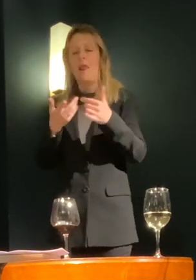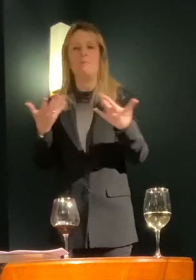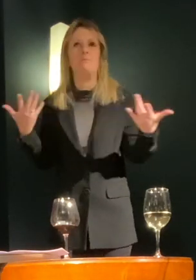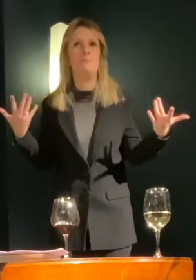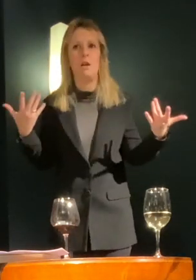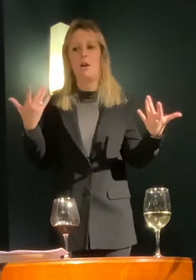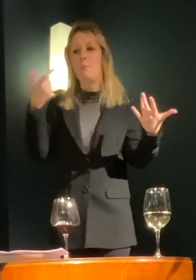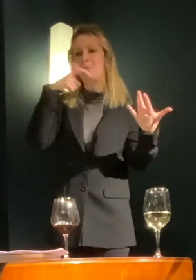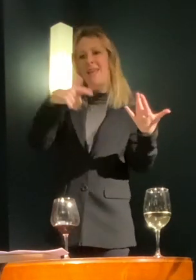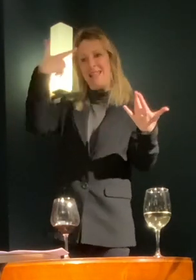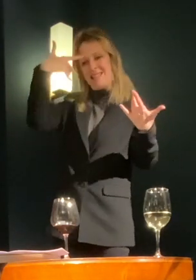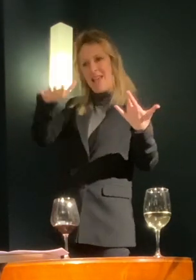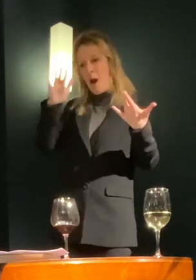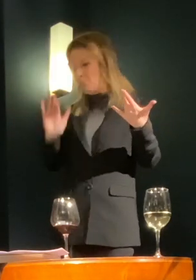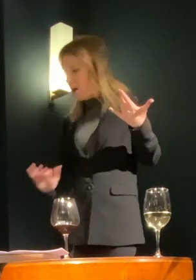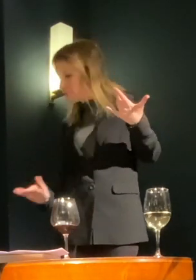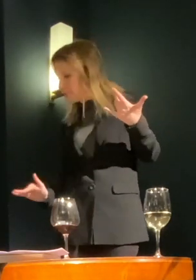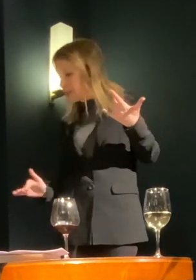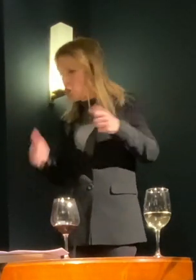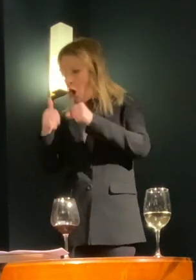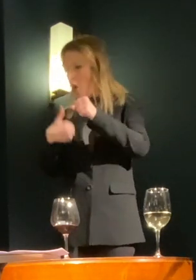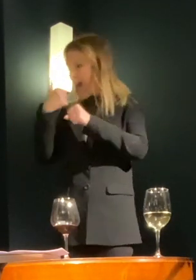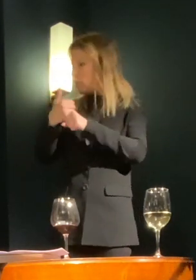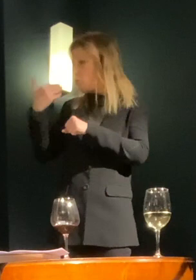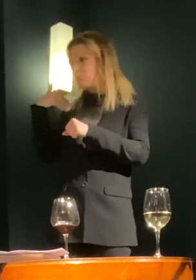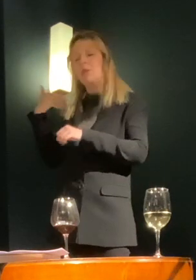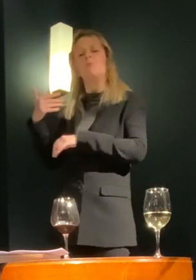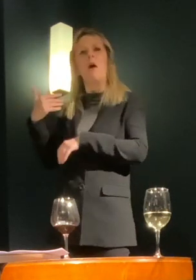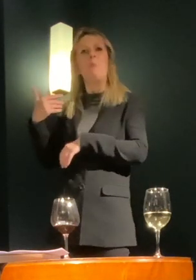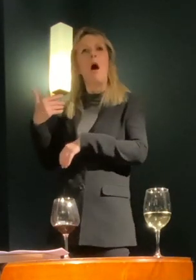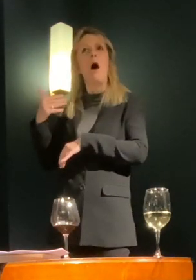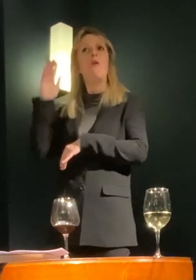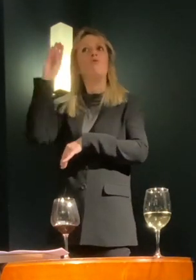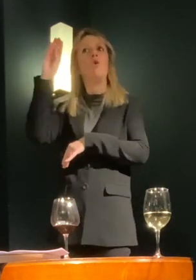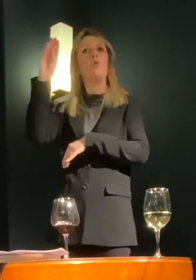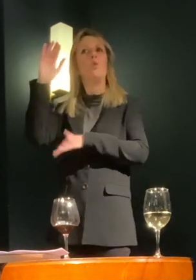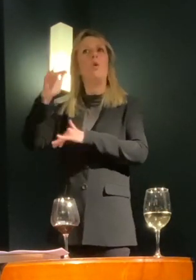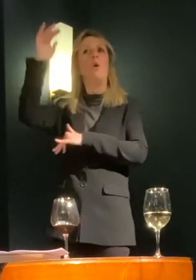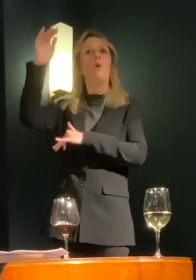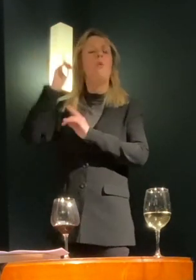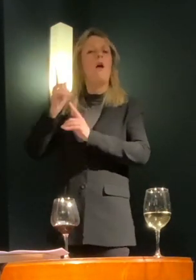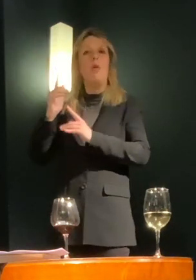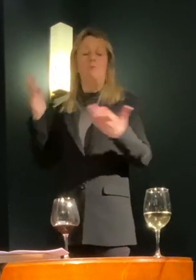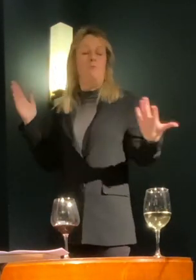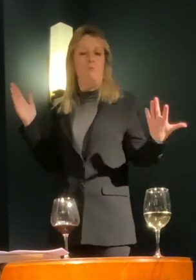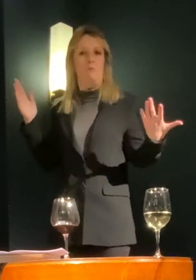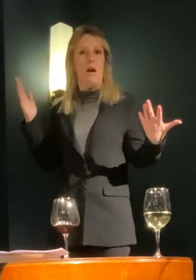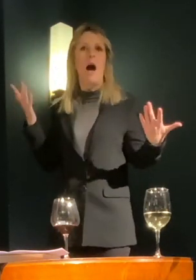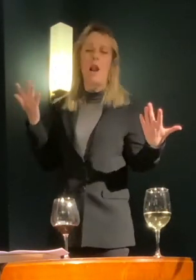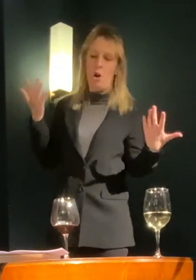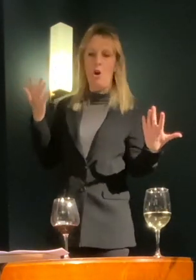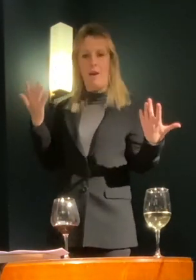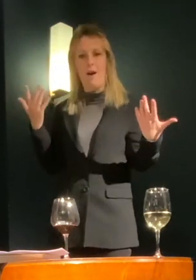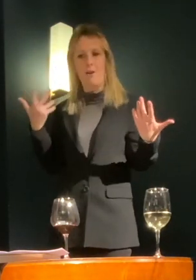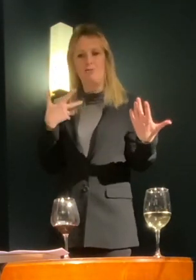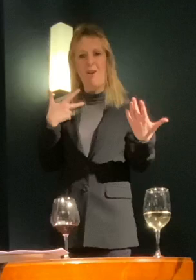non sei più il bambino che eri fino all'anno prima, ma non sai ancora che adulto diventerai. E per questo tu ti senti